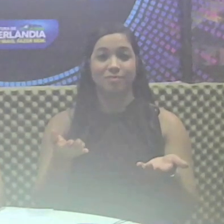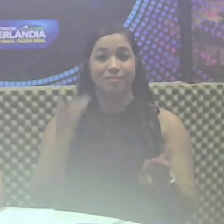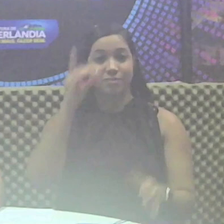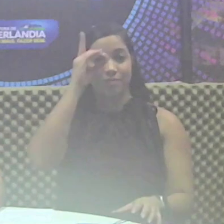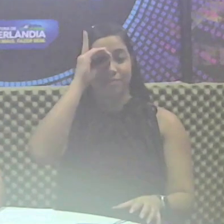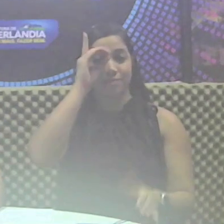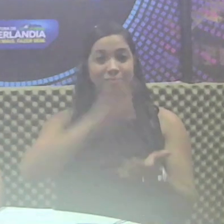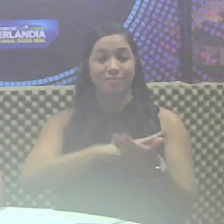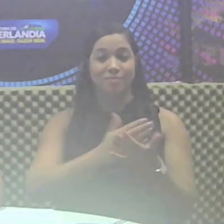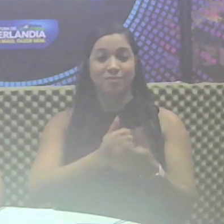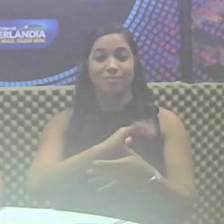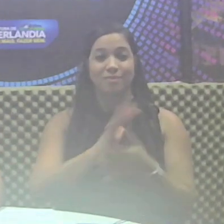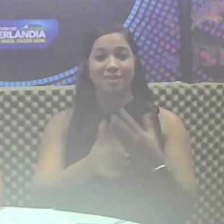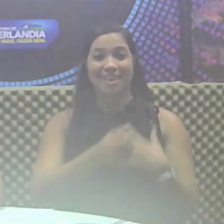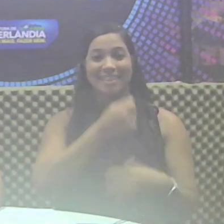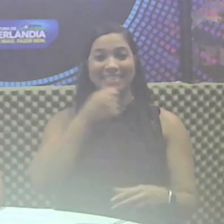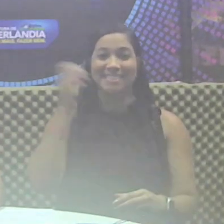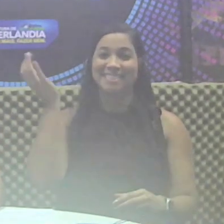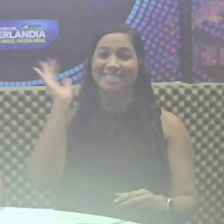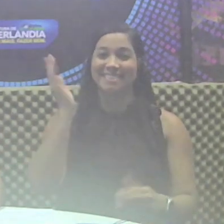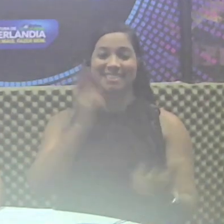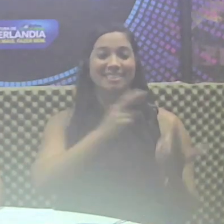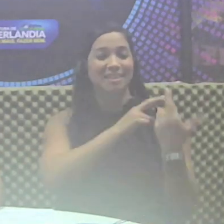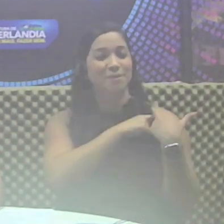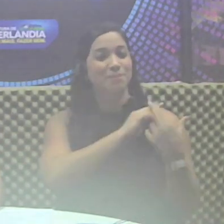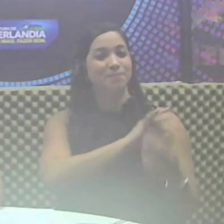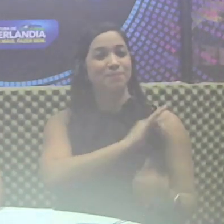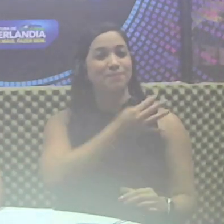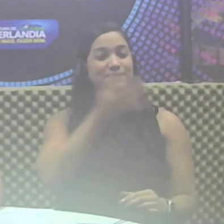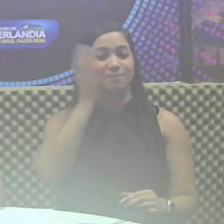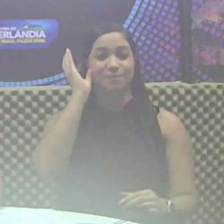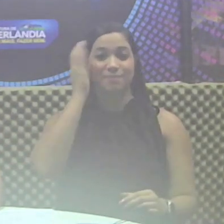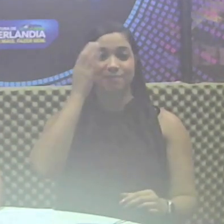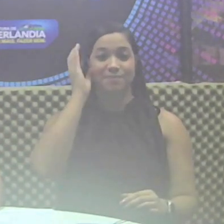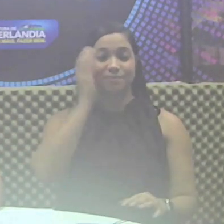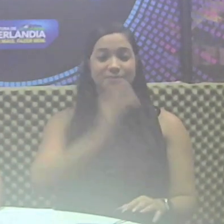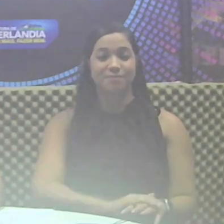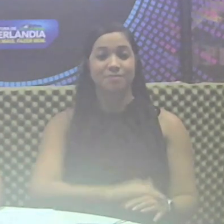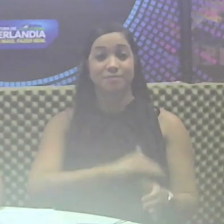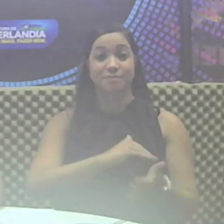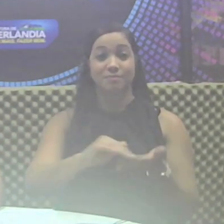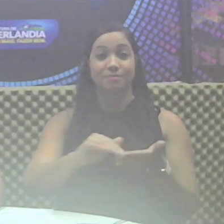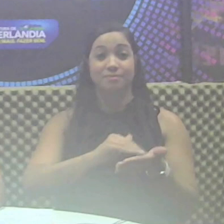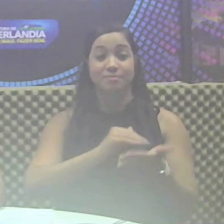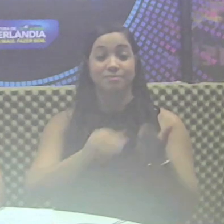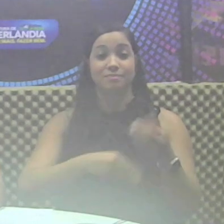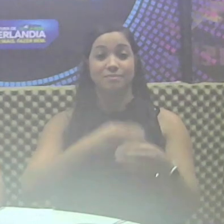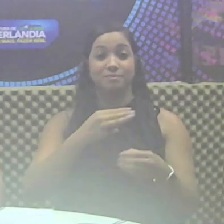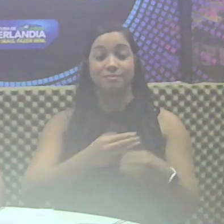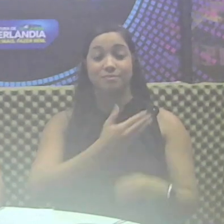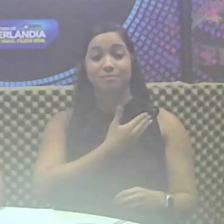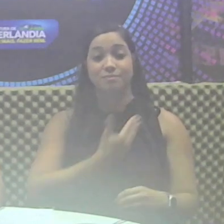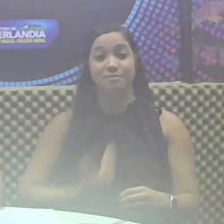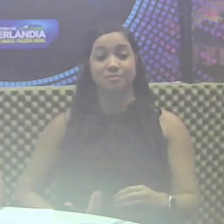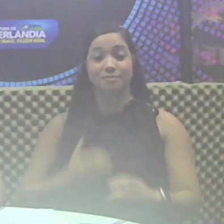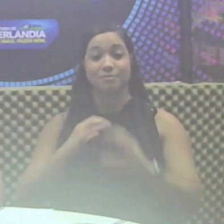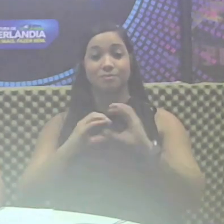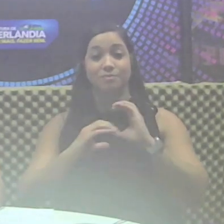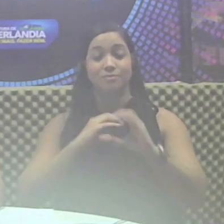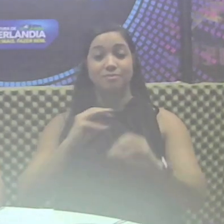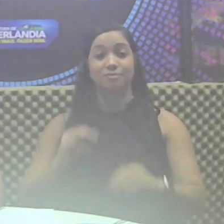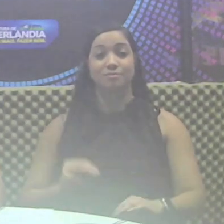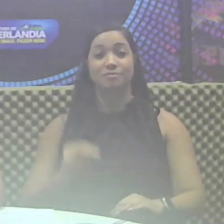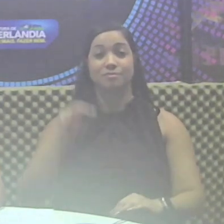Daniela Aires, tradução em Libras, Amanda Valentim, responsável técnico Cristiano Silva, secretário municipal de governo e